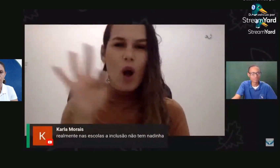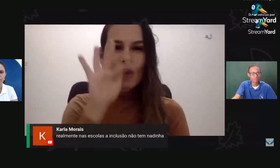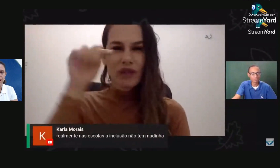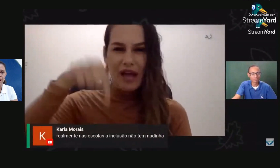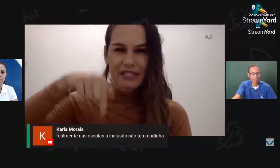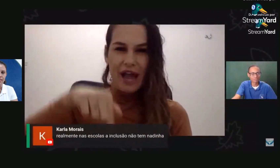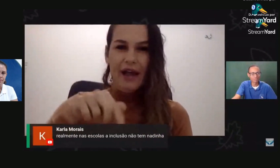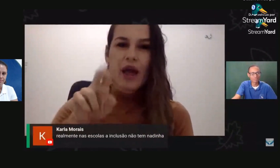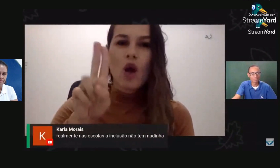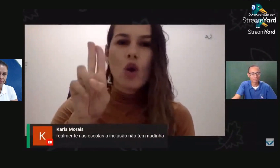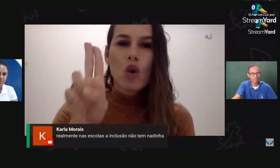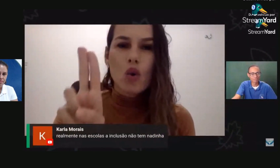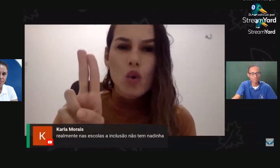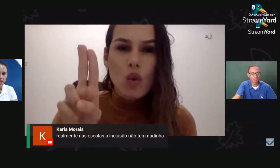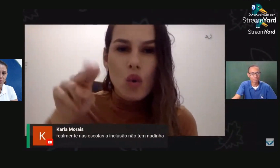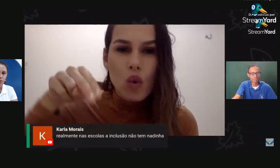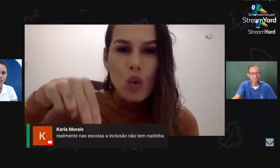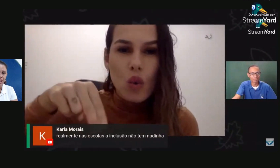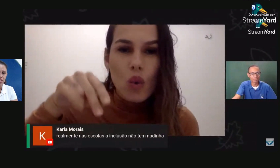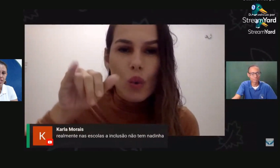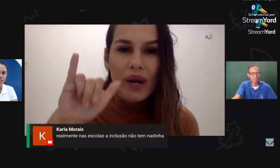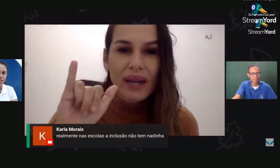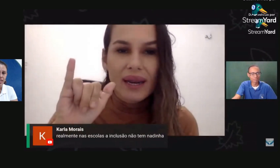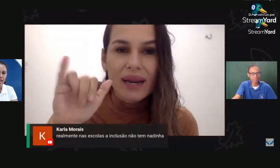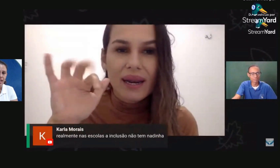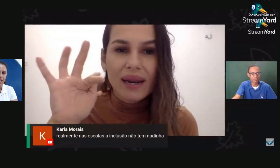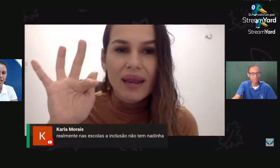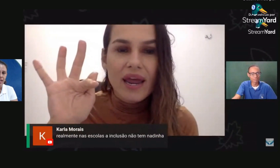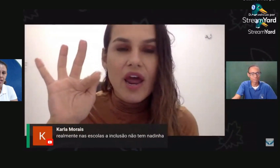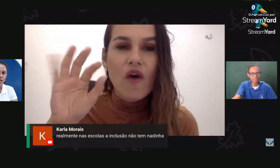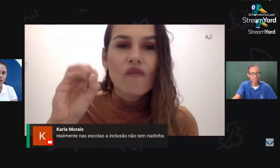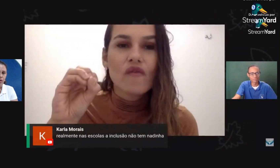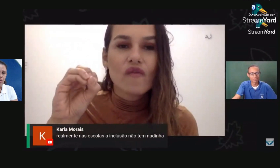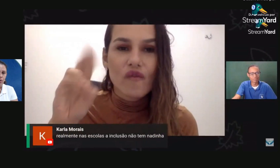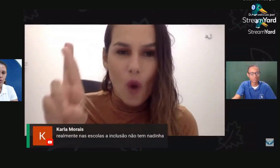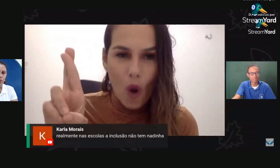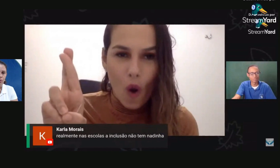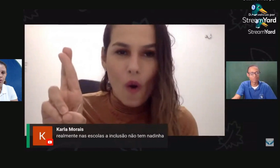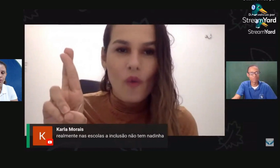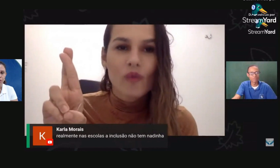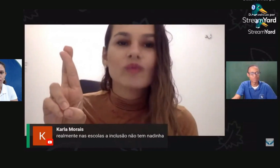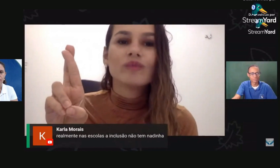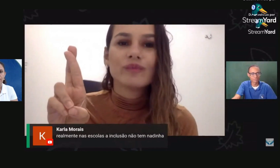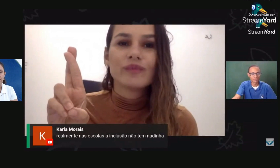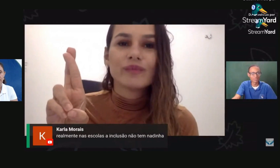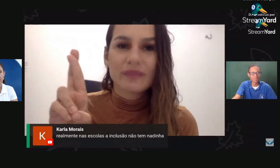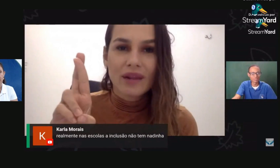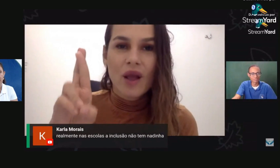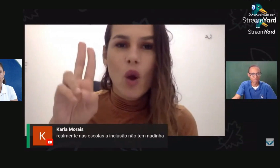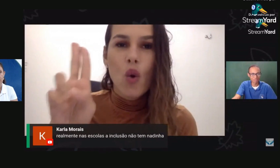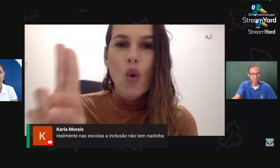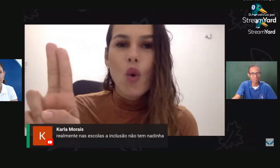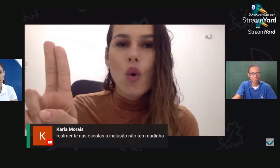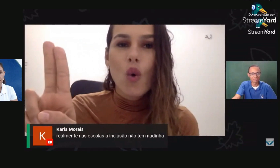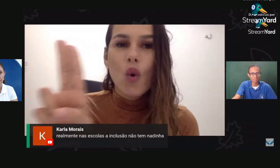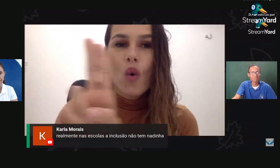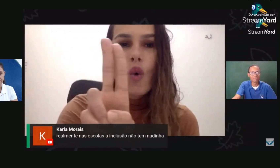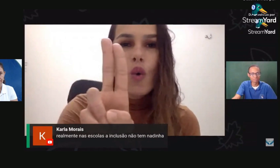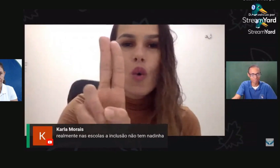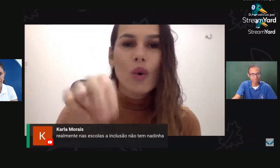Ciências Contábeis, a faculdade aqui, a Unifor,